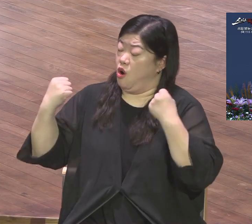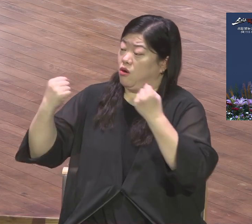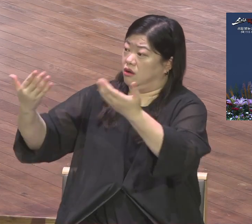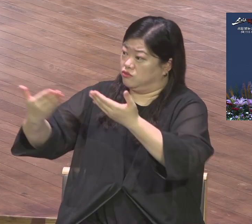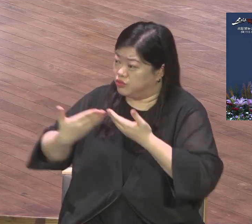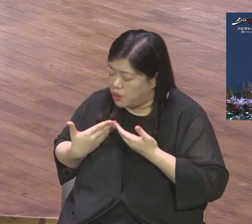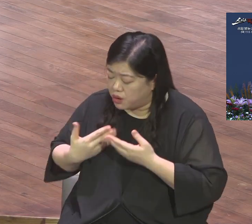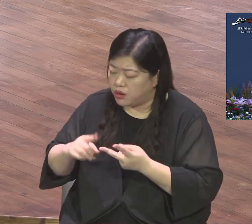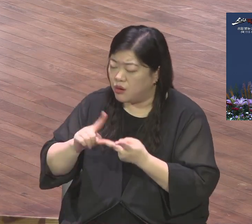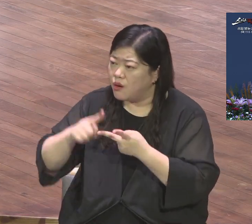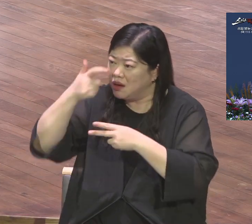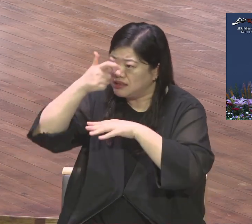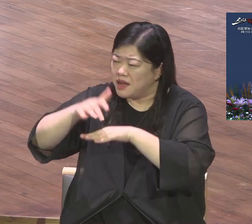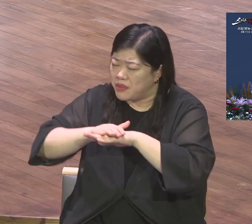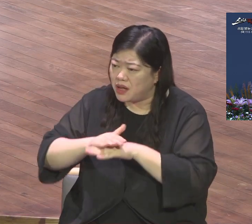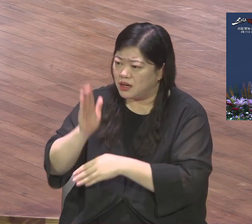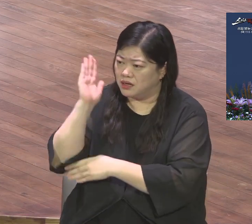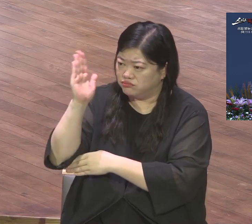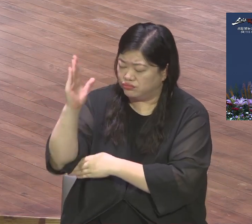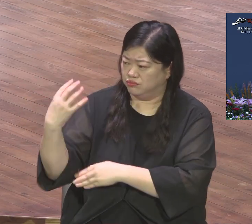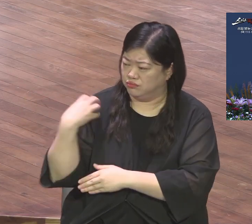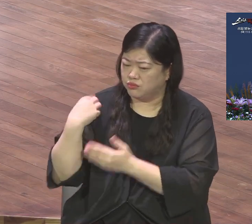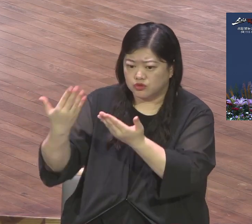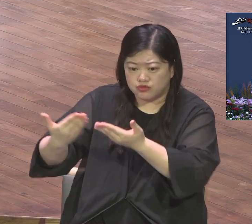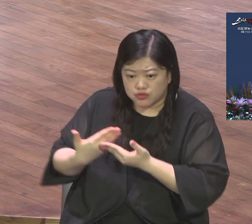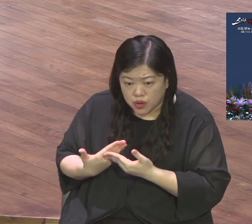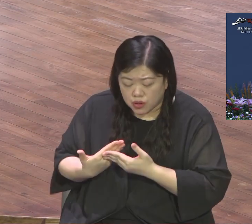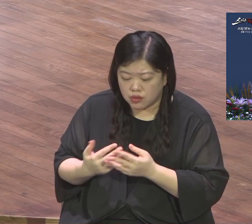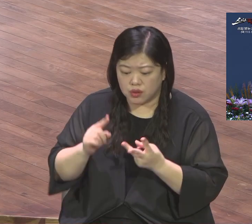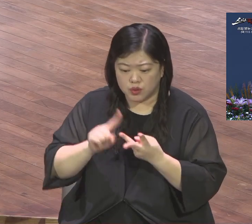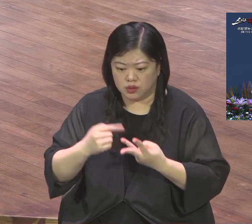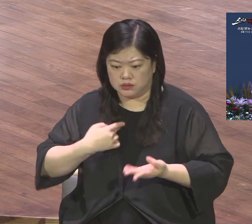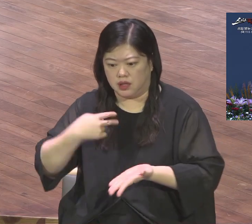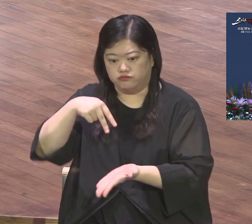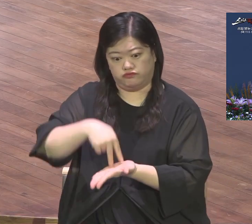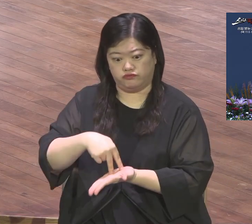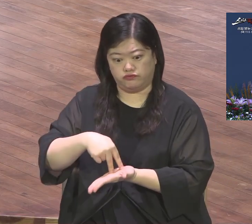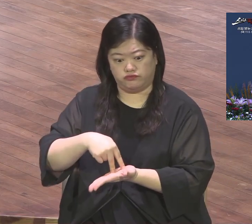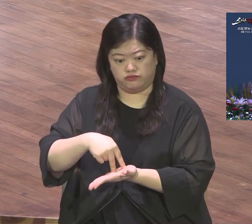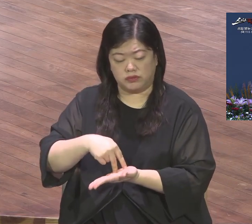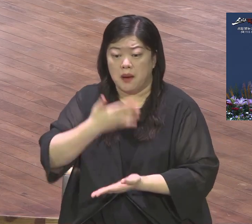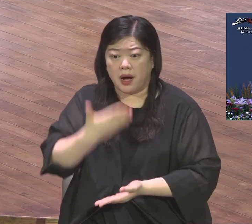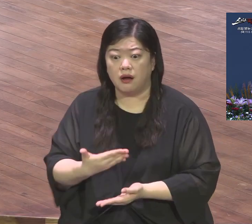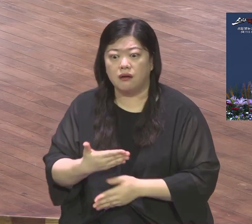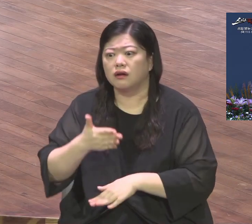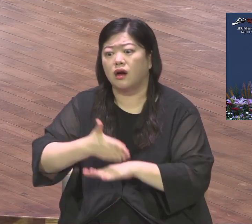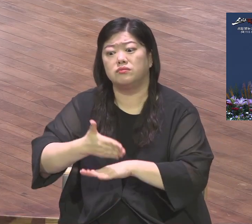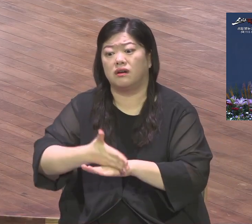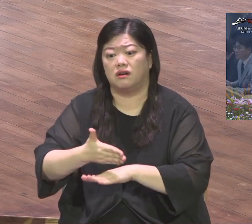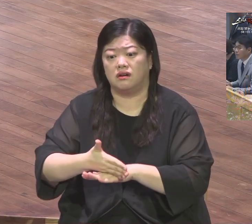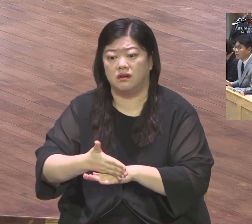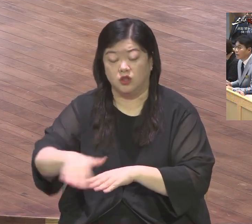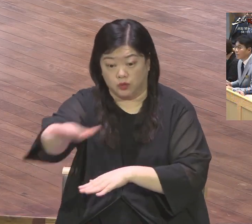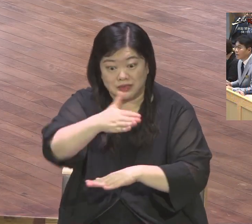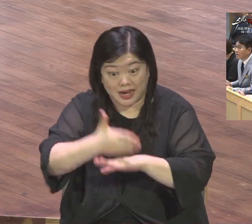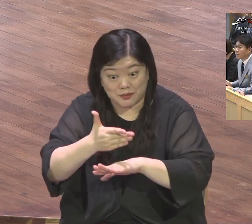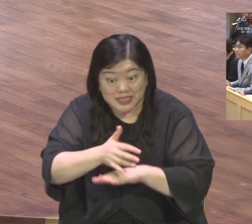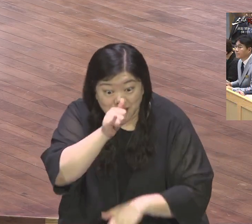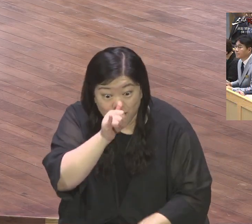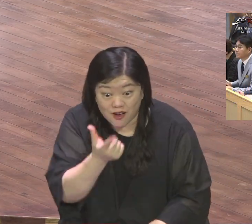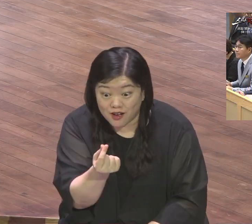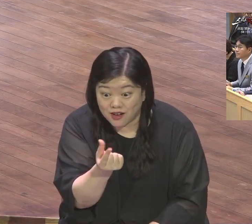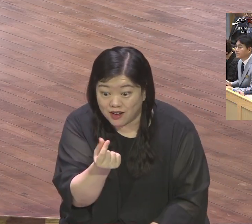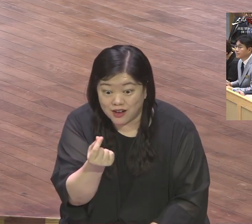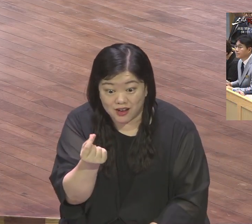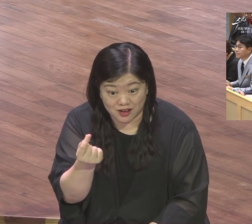수 있도록 교회로 인도해서 직분 주시고 얼마나 감사합니까? 감사합니까?